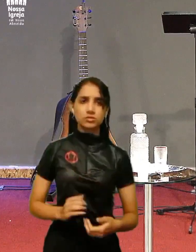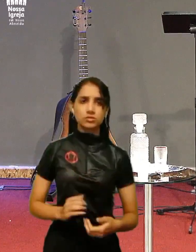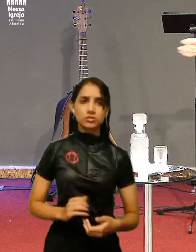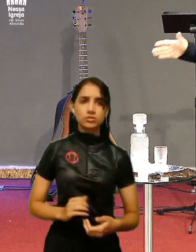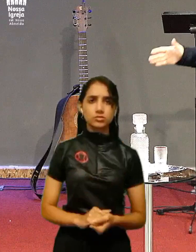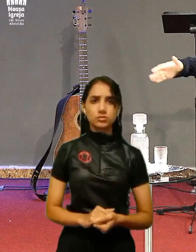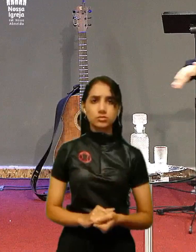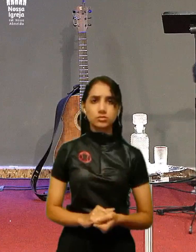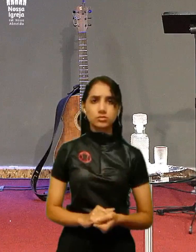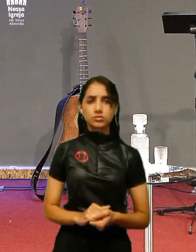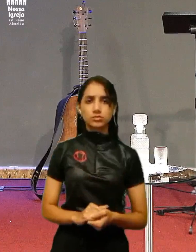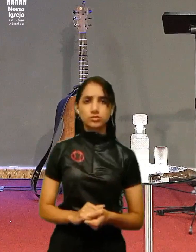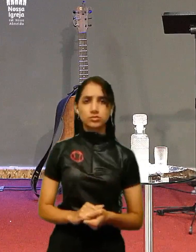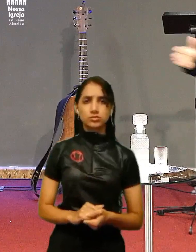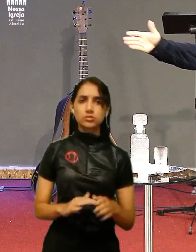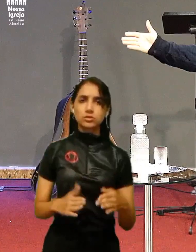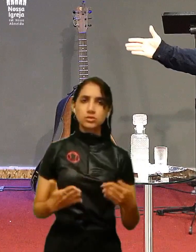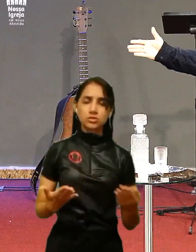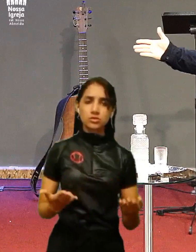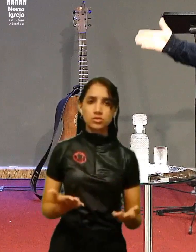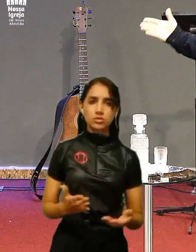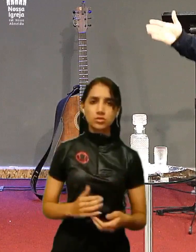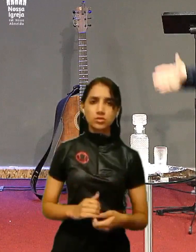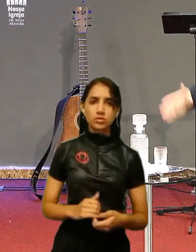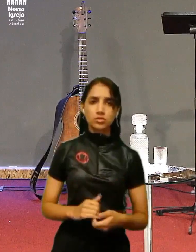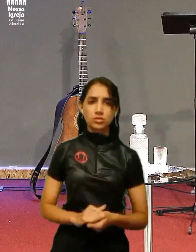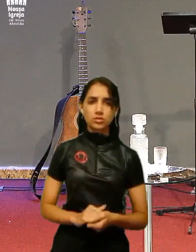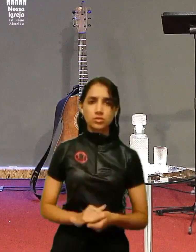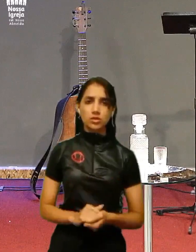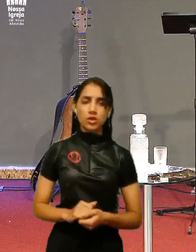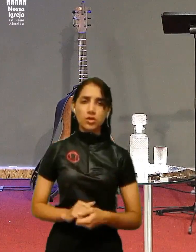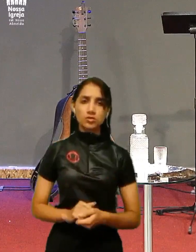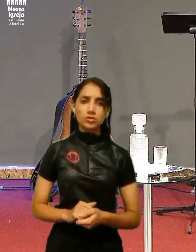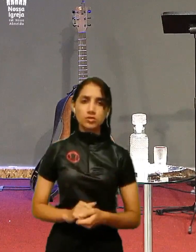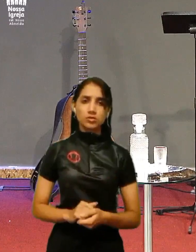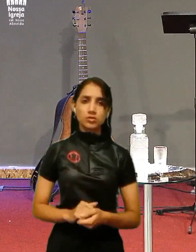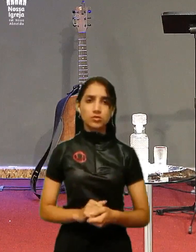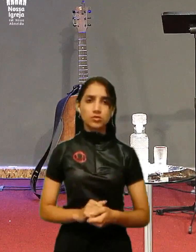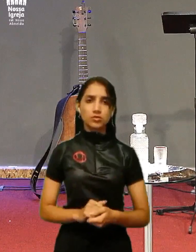Acaso esses ossos podem voltar à vida?